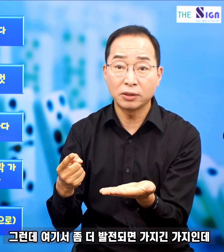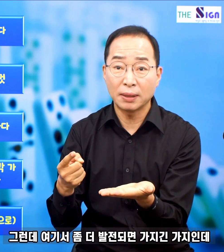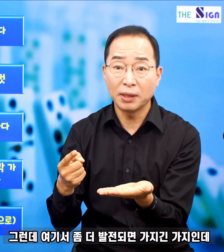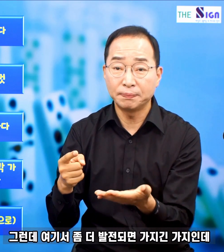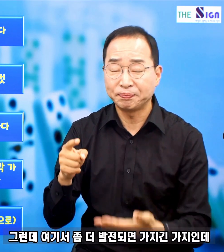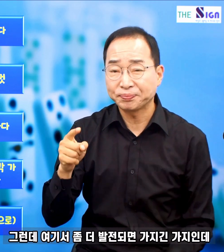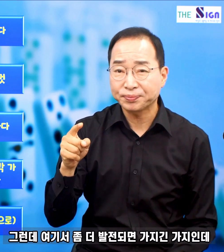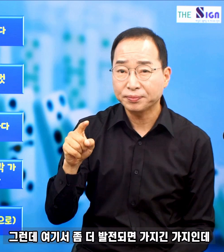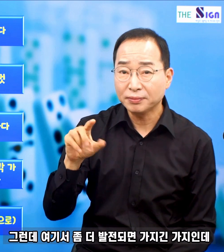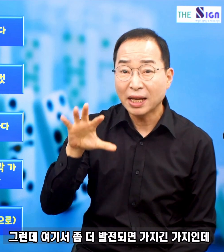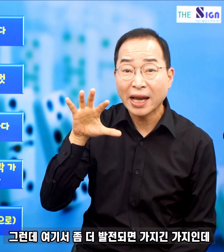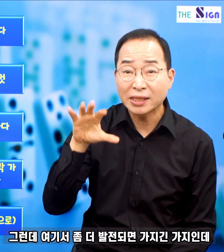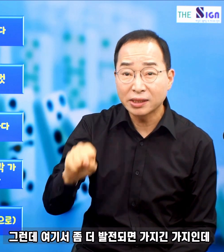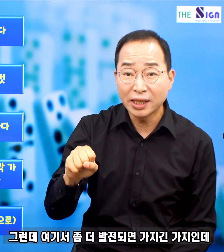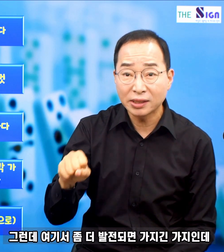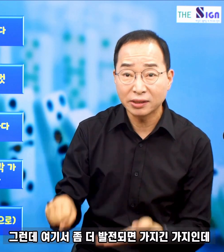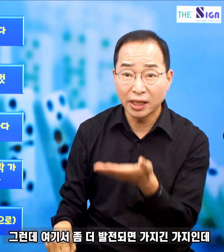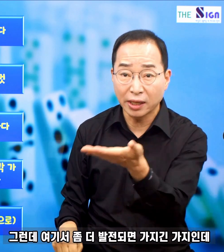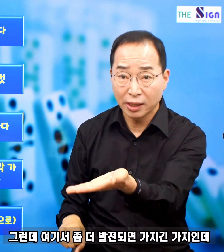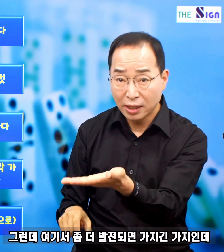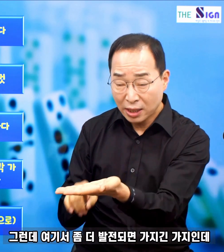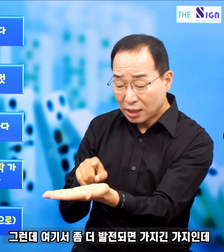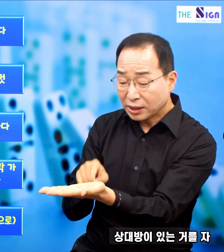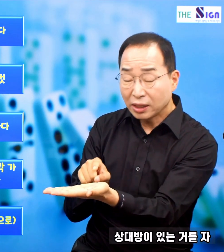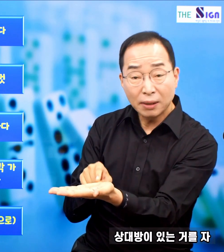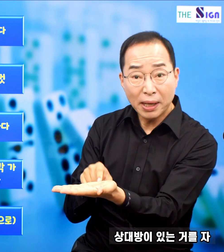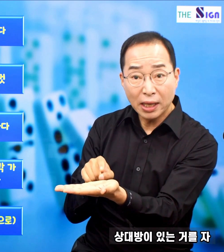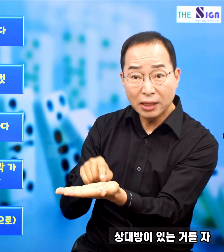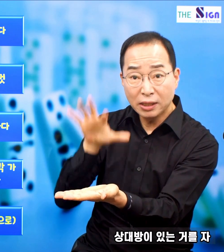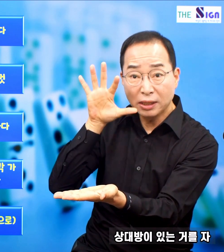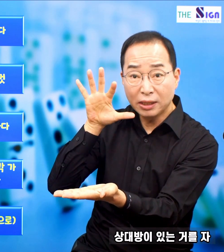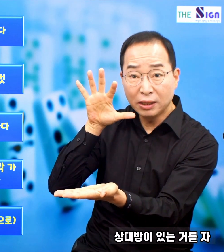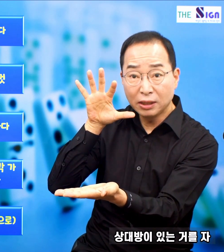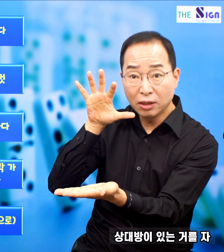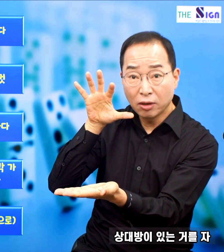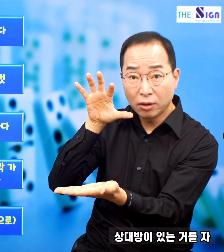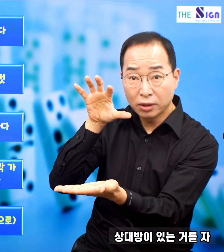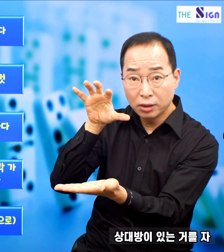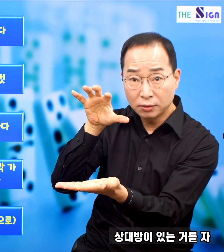발전되면 가지긴 가지인데 상대방에 있는 거를